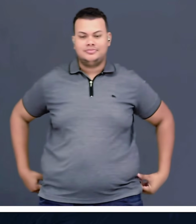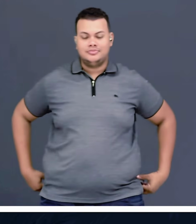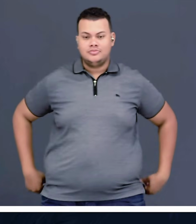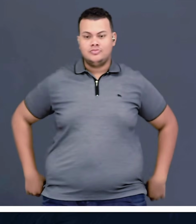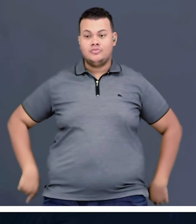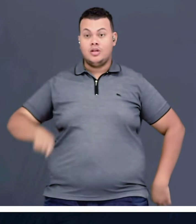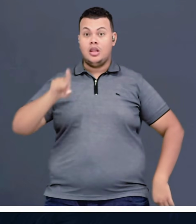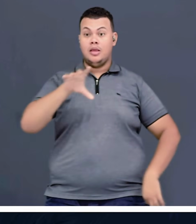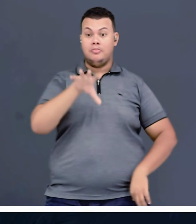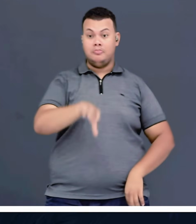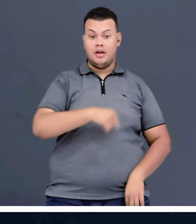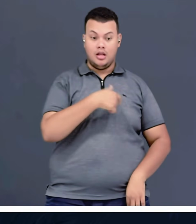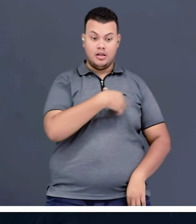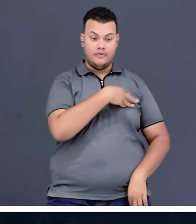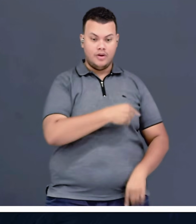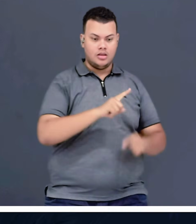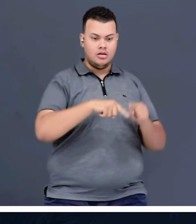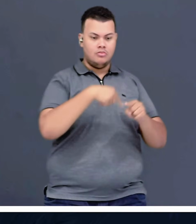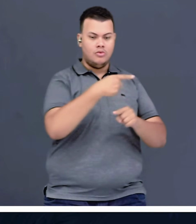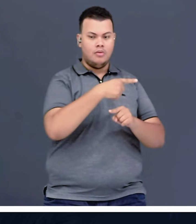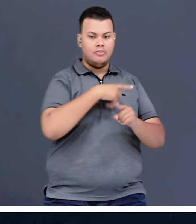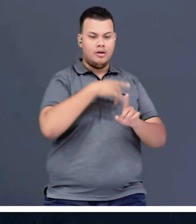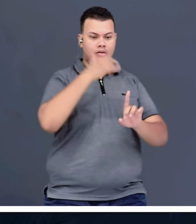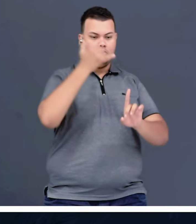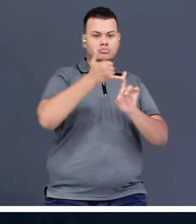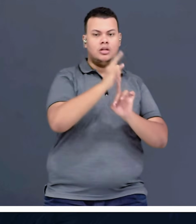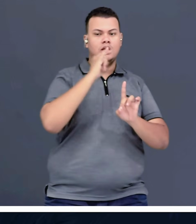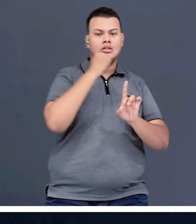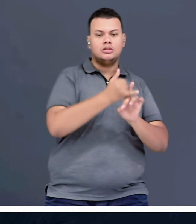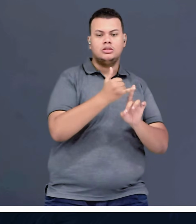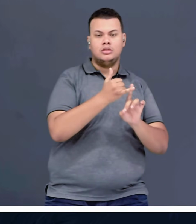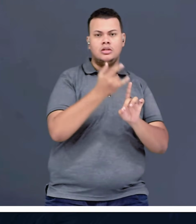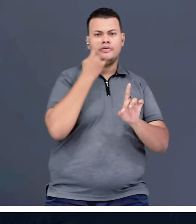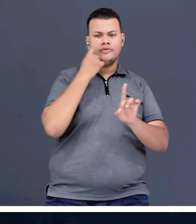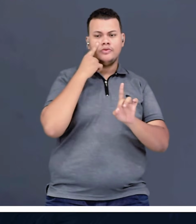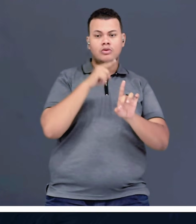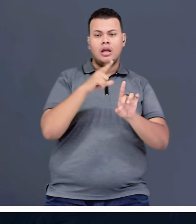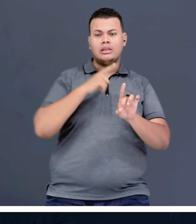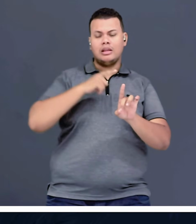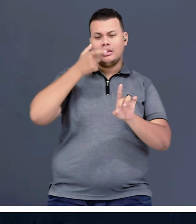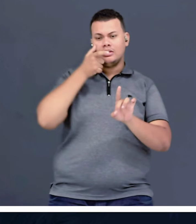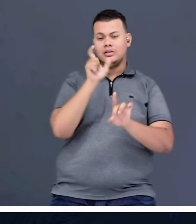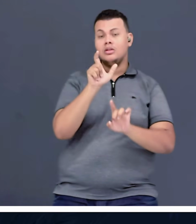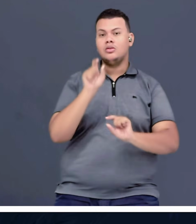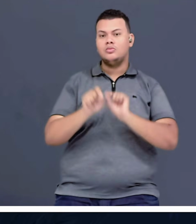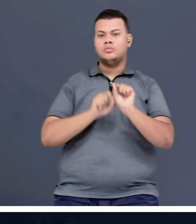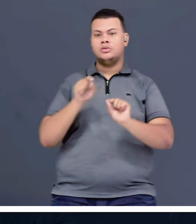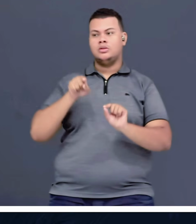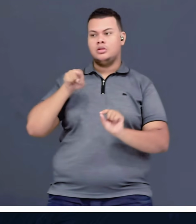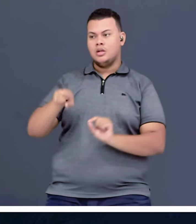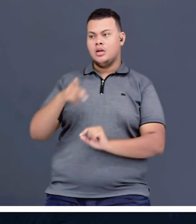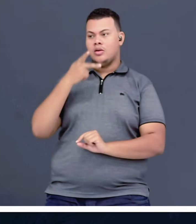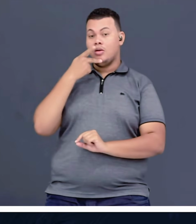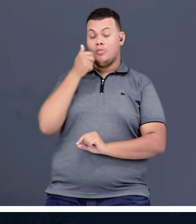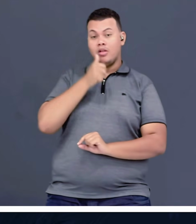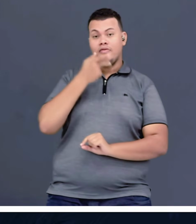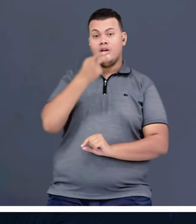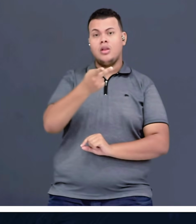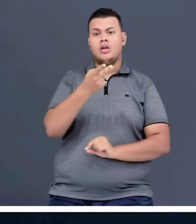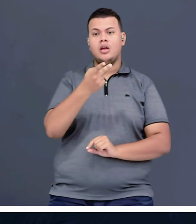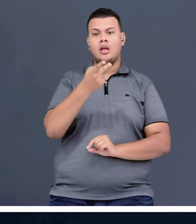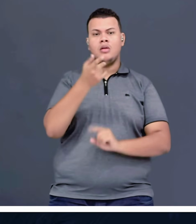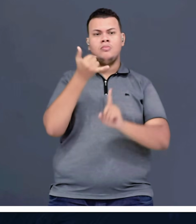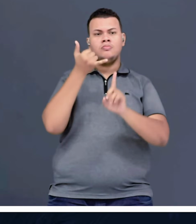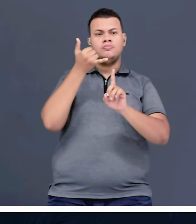Ela pega o menino, vai atrás do profeta e diz assim para ele, ó, tá aqui, ó. É interessante, gente, porque a fala daquela mulher é como se ela estivesse dizendo assim